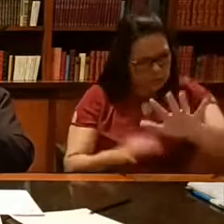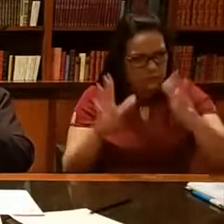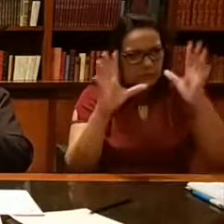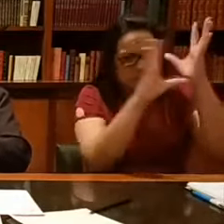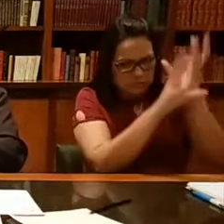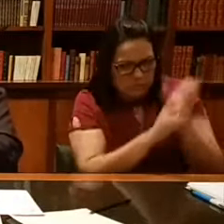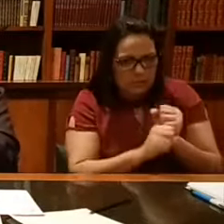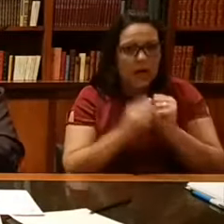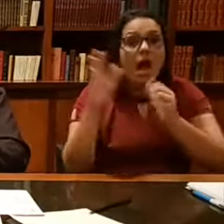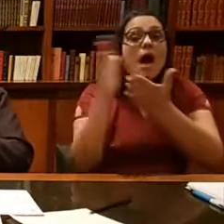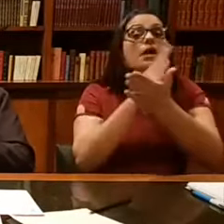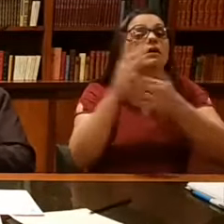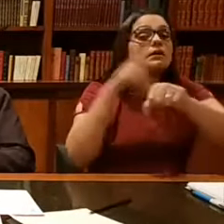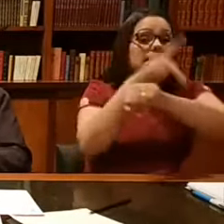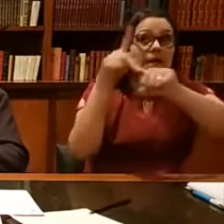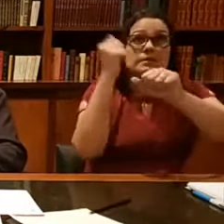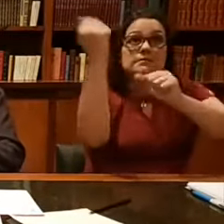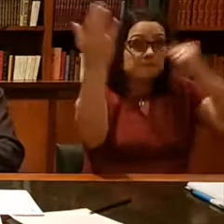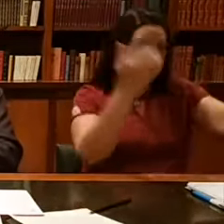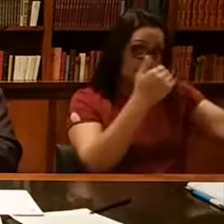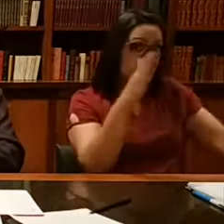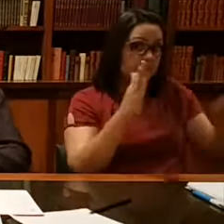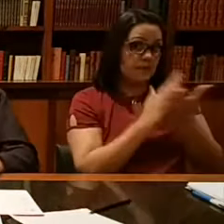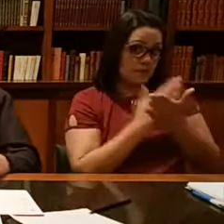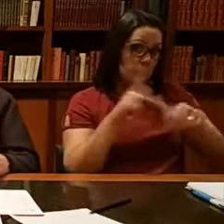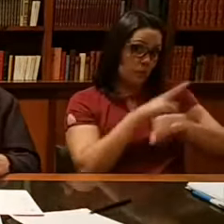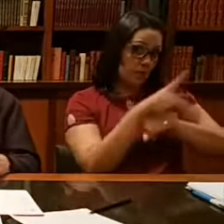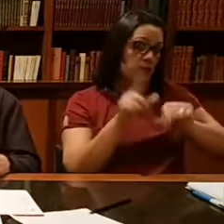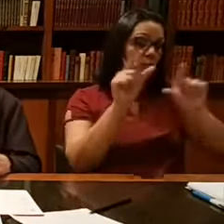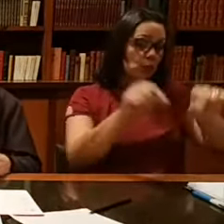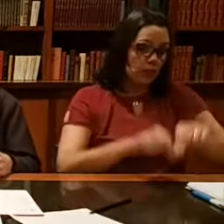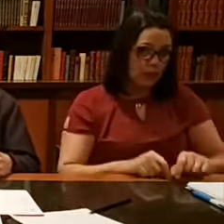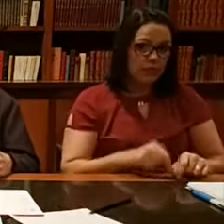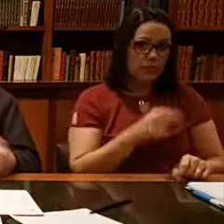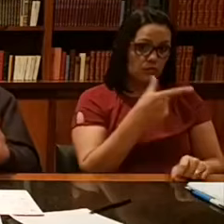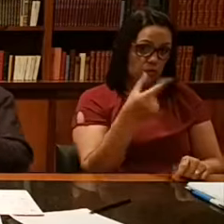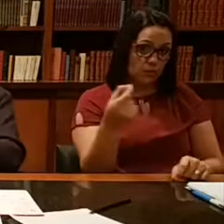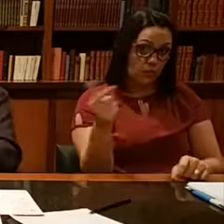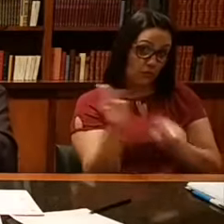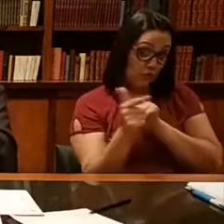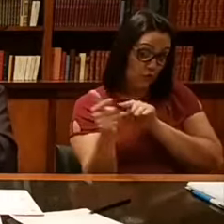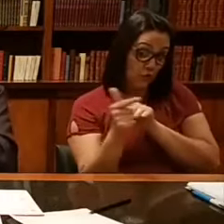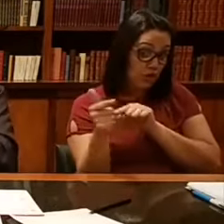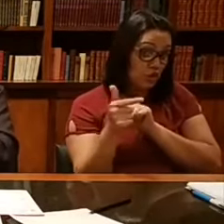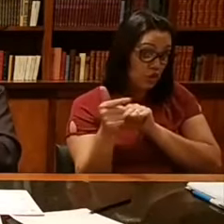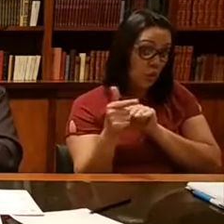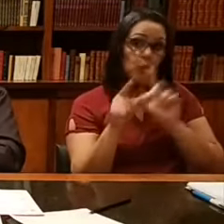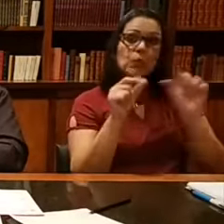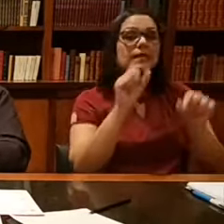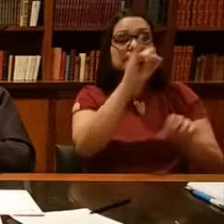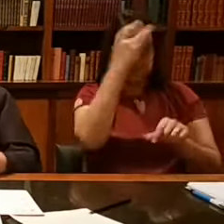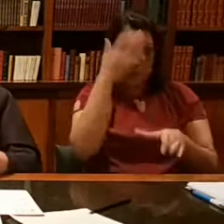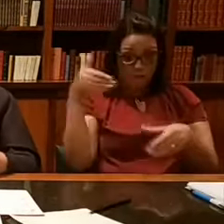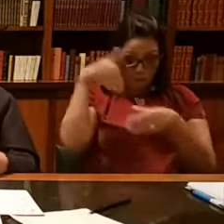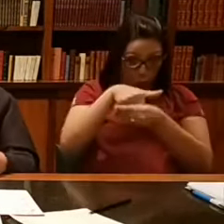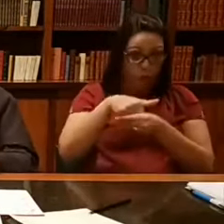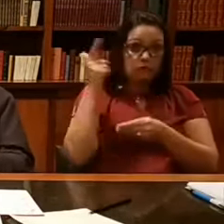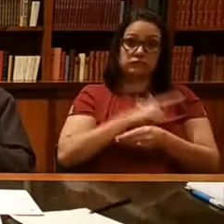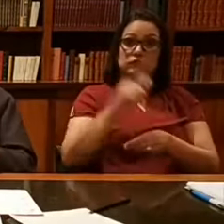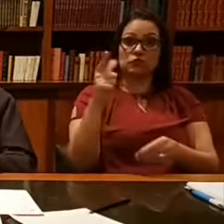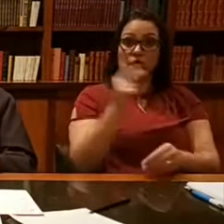alguns países de fora do Brasil, previsto por parte de alguns países de fora do Brasil, até 2022 é que quem fosse se elegesse presidente